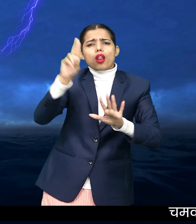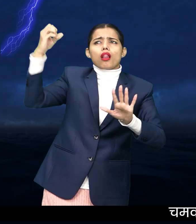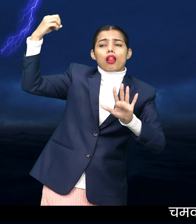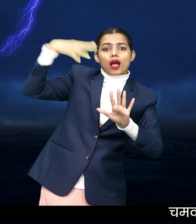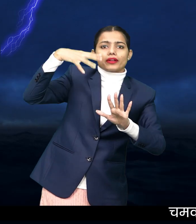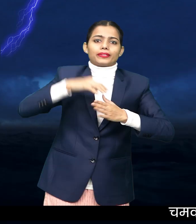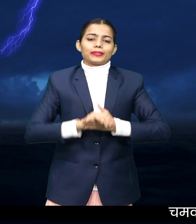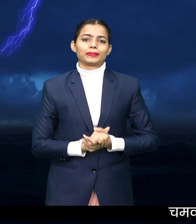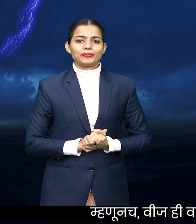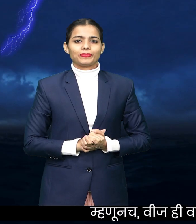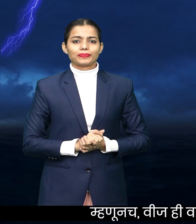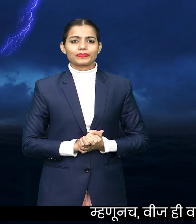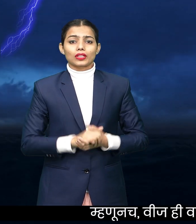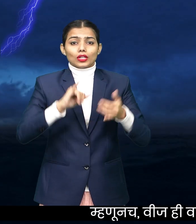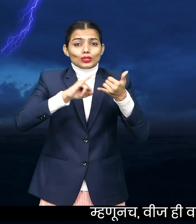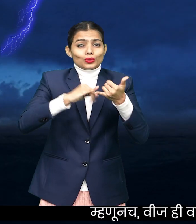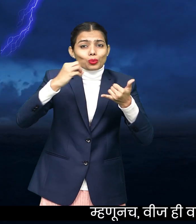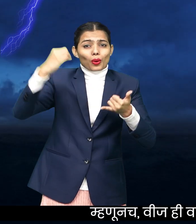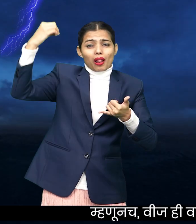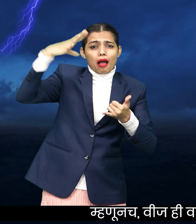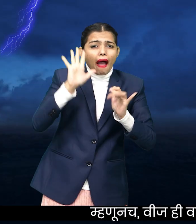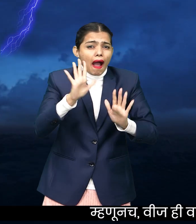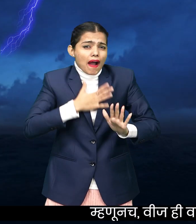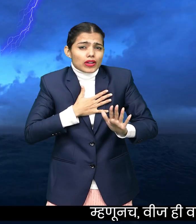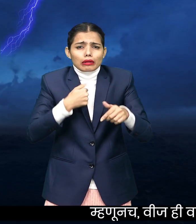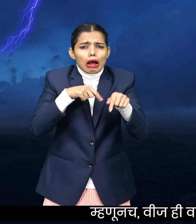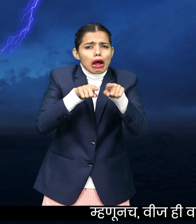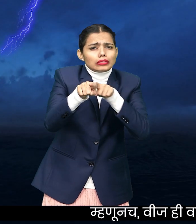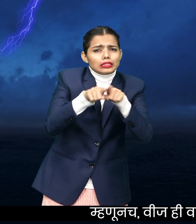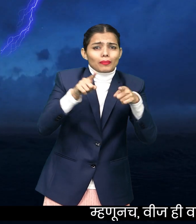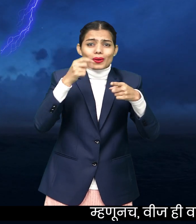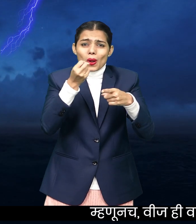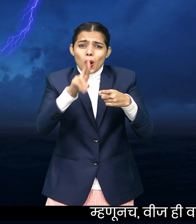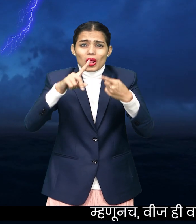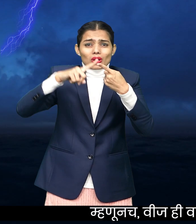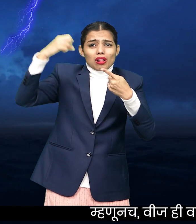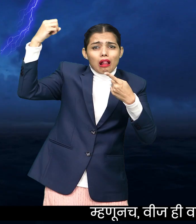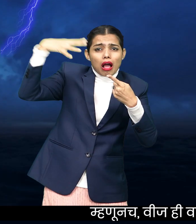स्वरूपात दिसतो. म्हणूनच वीज ही वातावरणातील विद्युत भाराच्या गतीचे